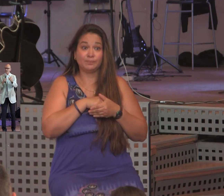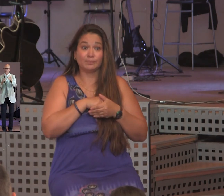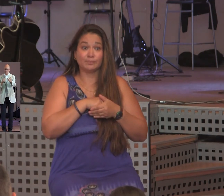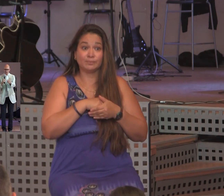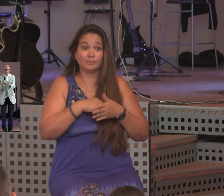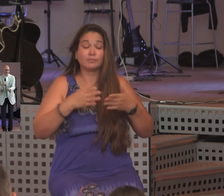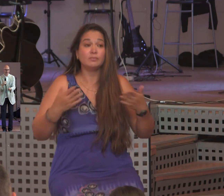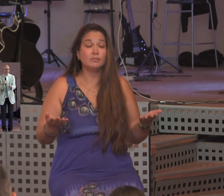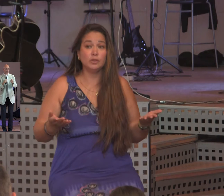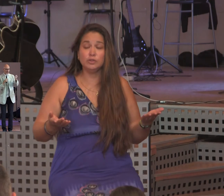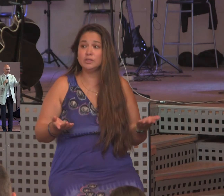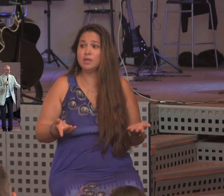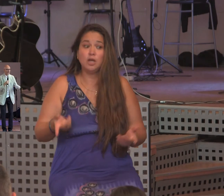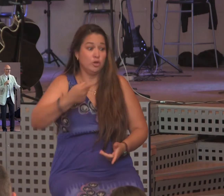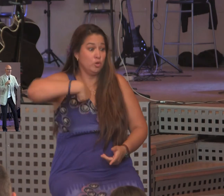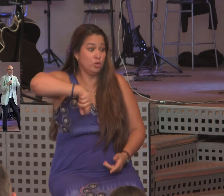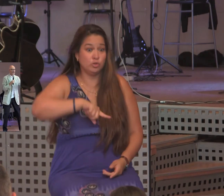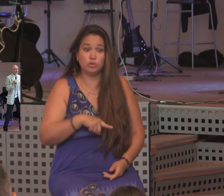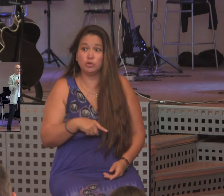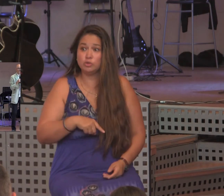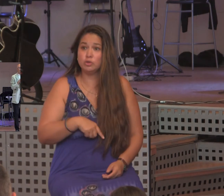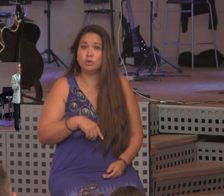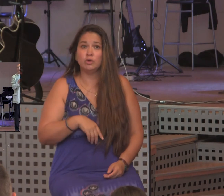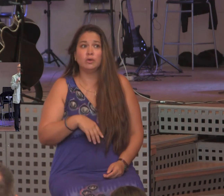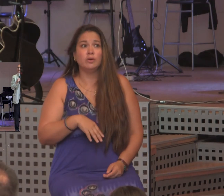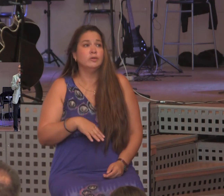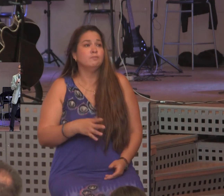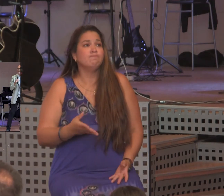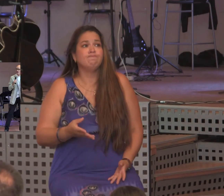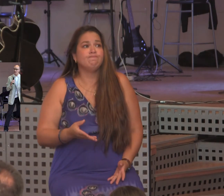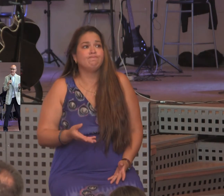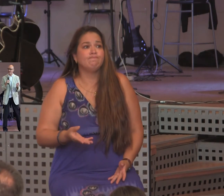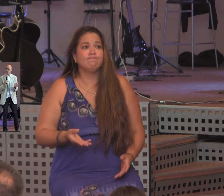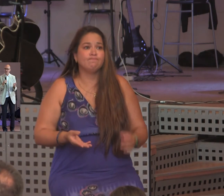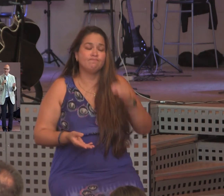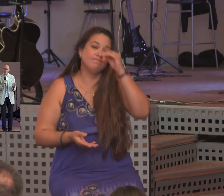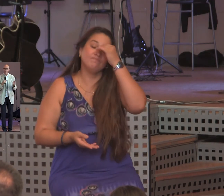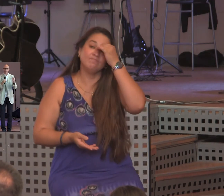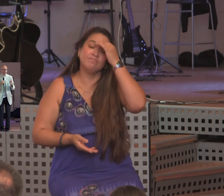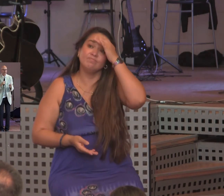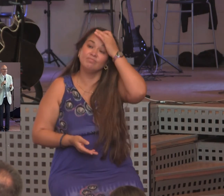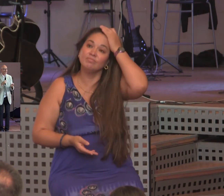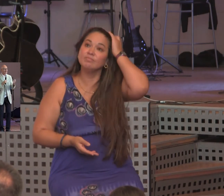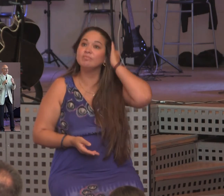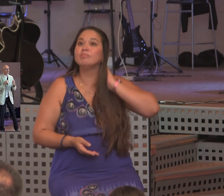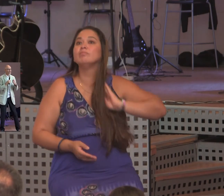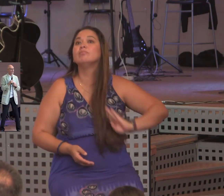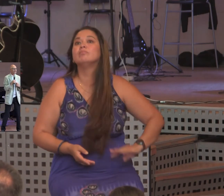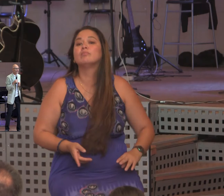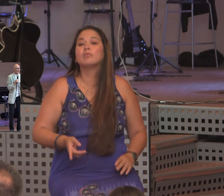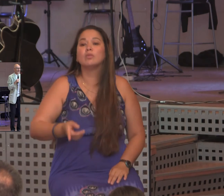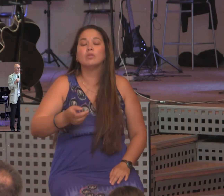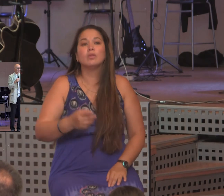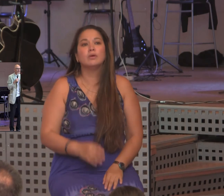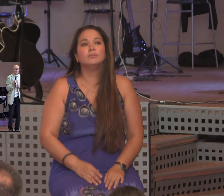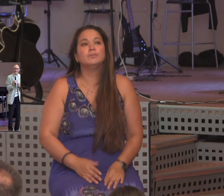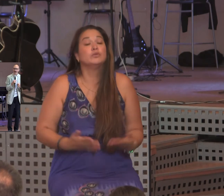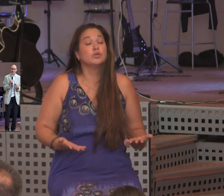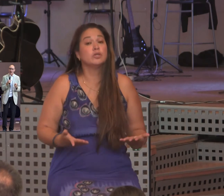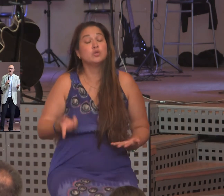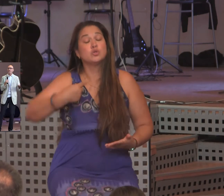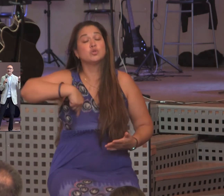lo tengo que primero experimentar para luego decidir. No está diseñado para eso. El profeta que llevamos dentro